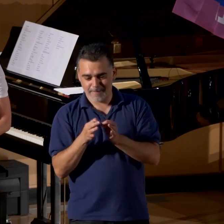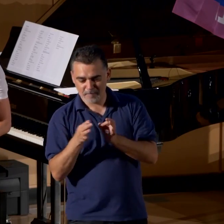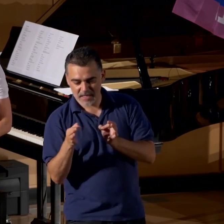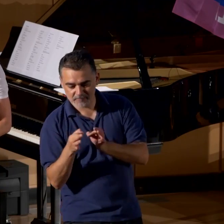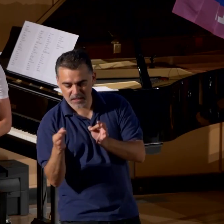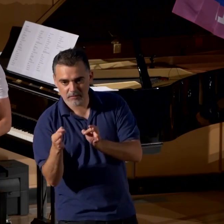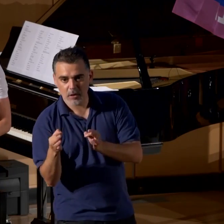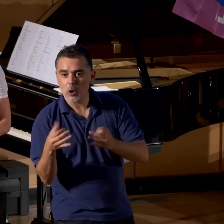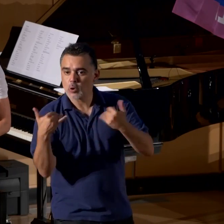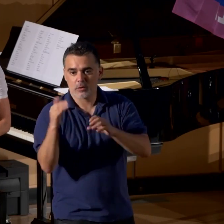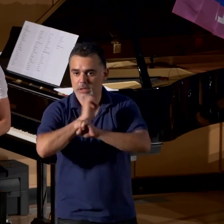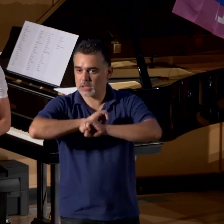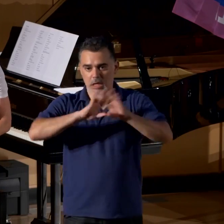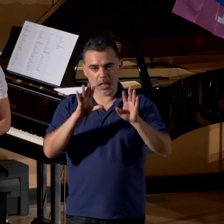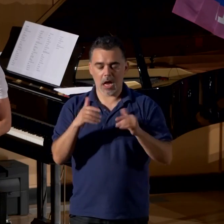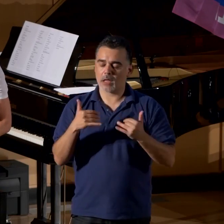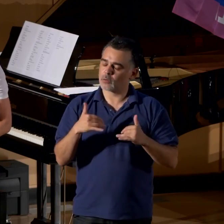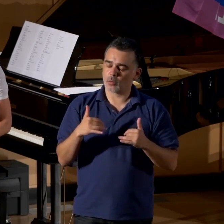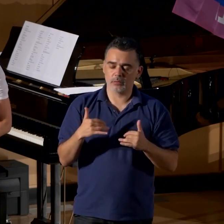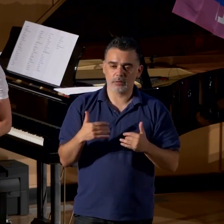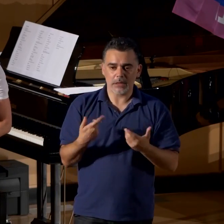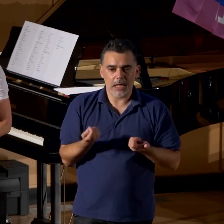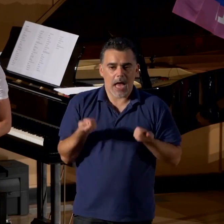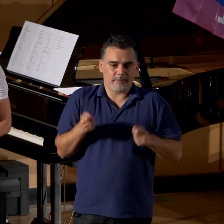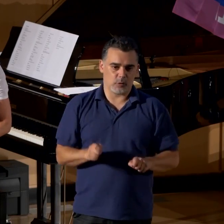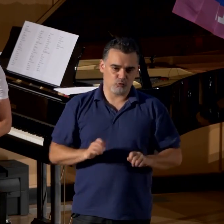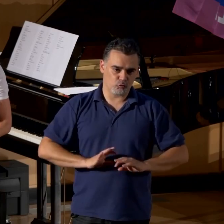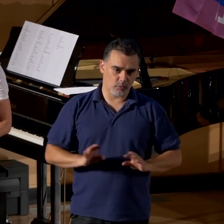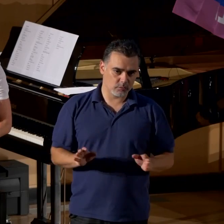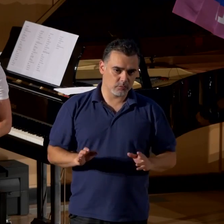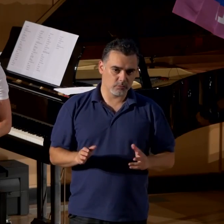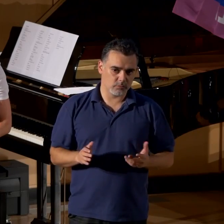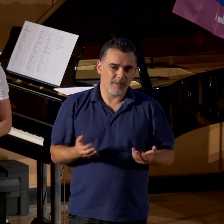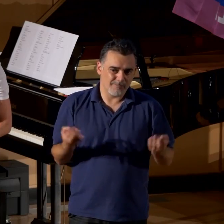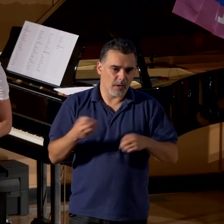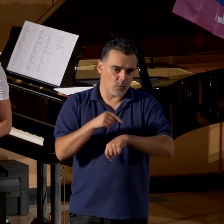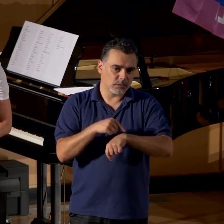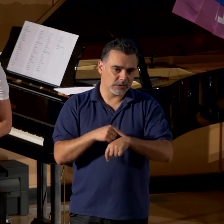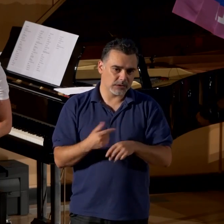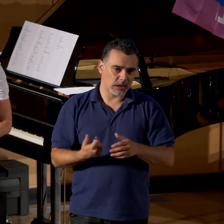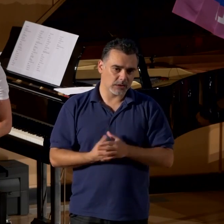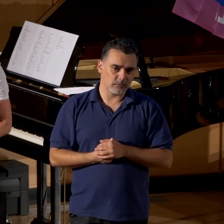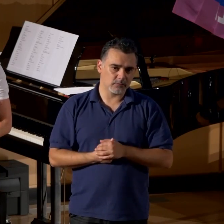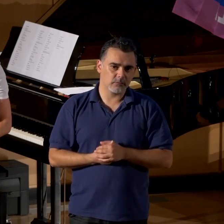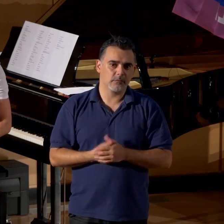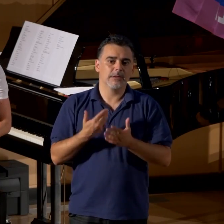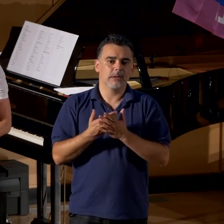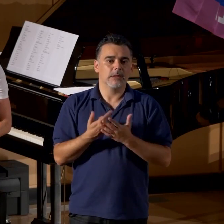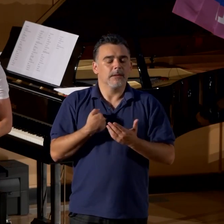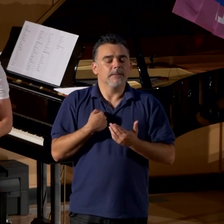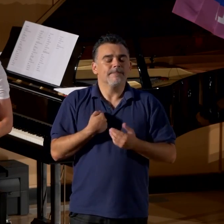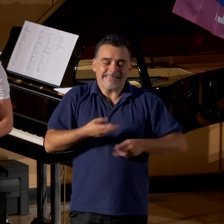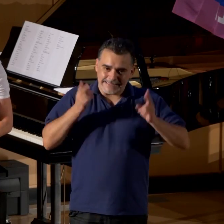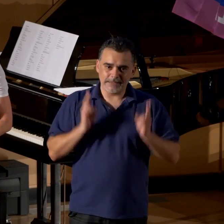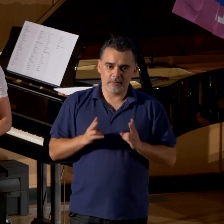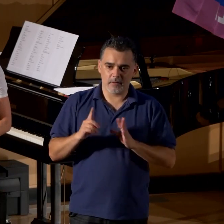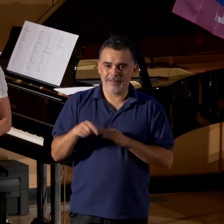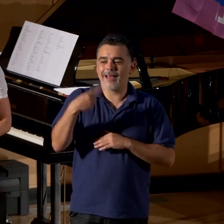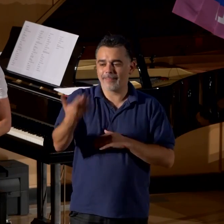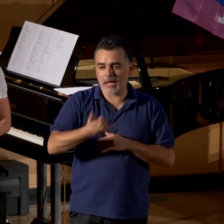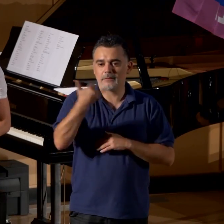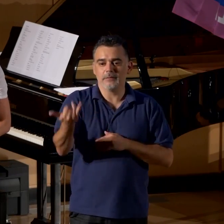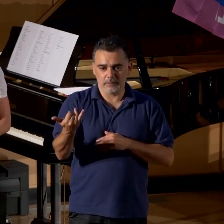nicht final entschieden. Also weil soweit sind wir einfach noch nicht. Dafür brauchen wir auch Zeit, und ich bin mir ziemlich sicher, dass ich da im nächsten Jahr